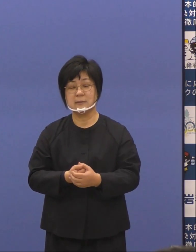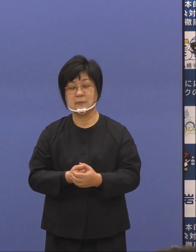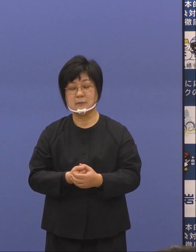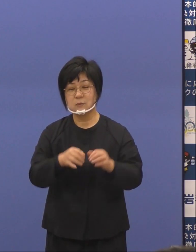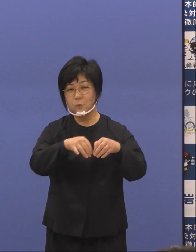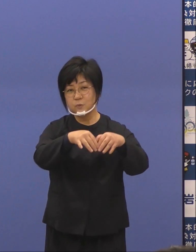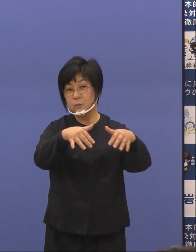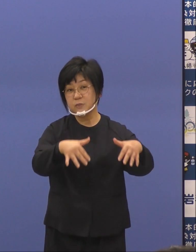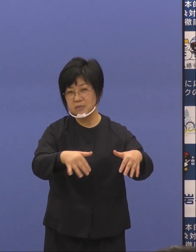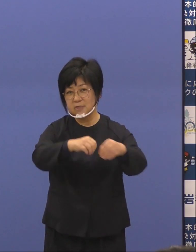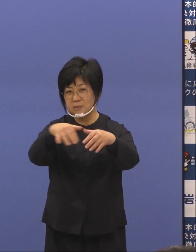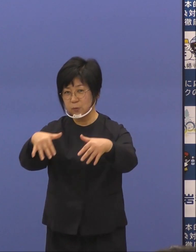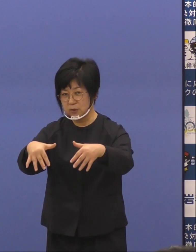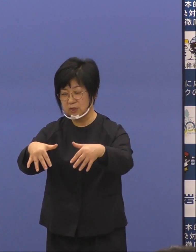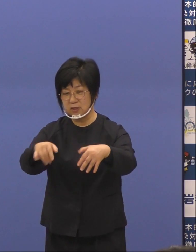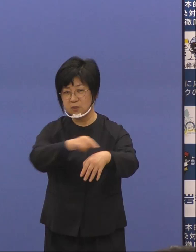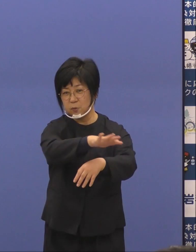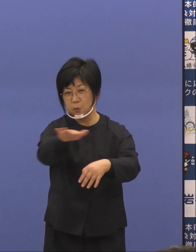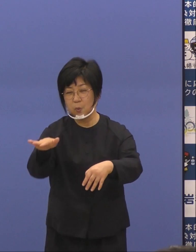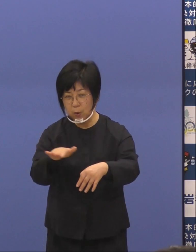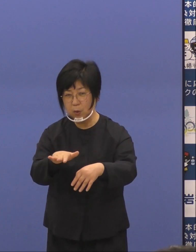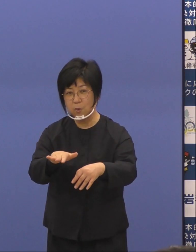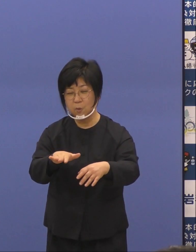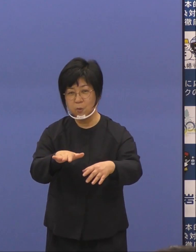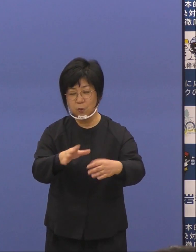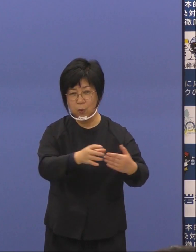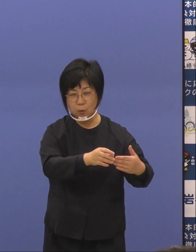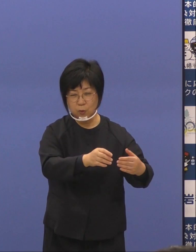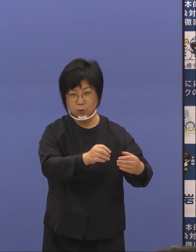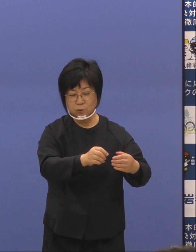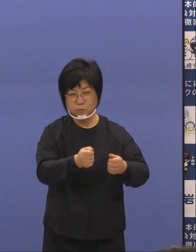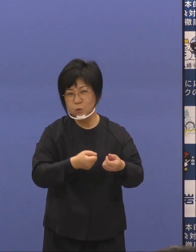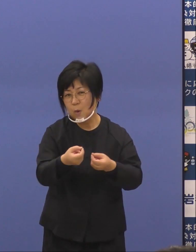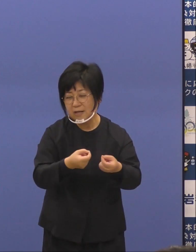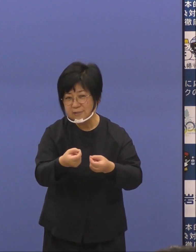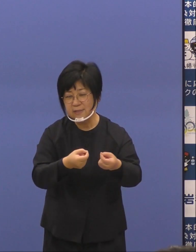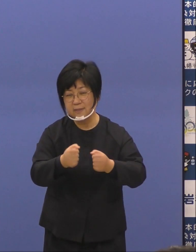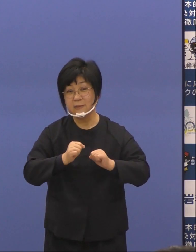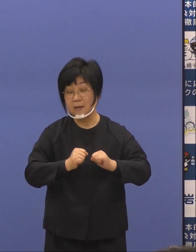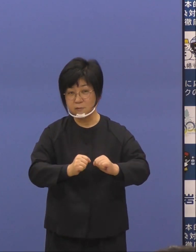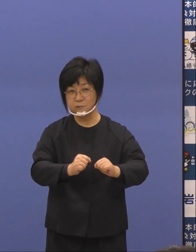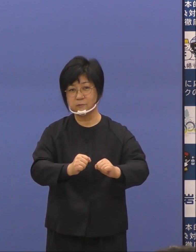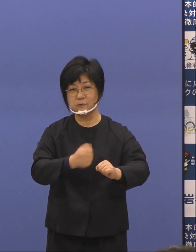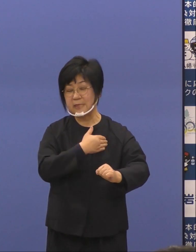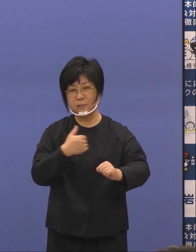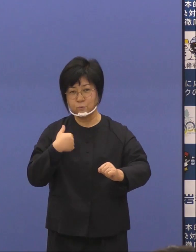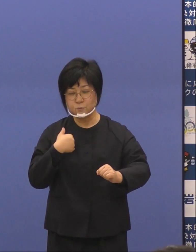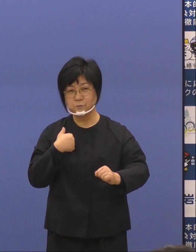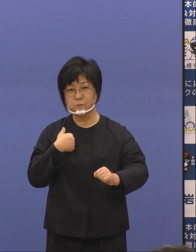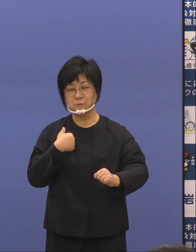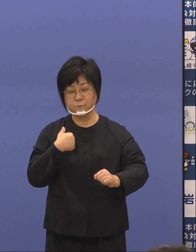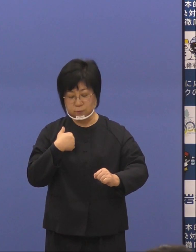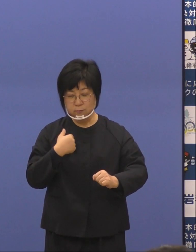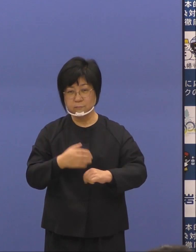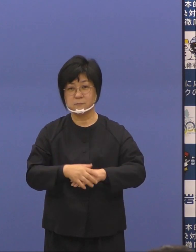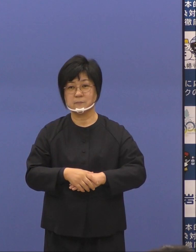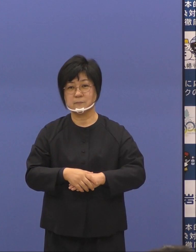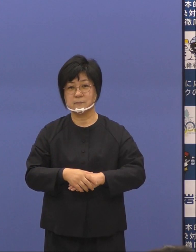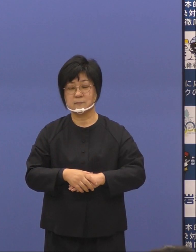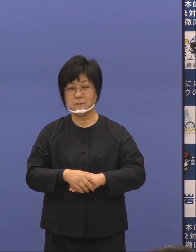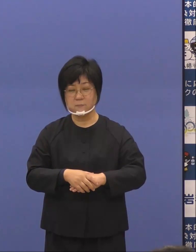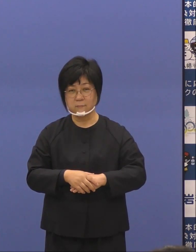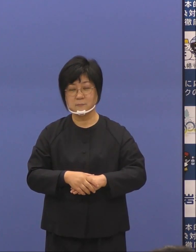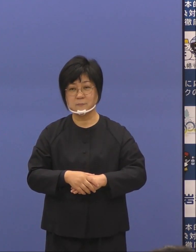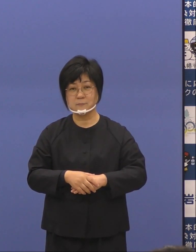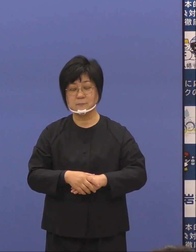組織を動かしてやるやり方っていうのは、統一教会の選挙参加のようにもう完全に一人一